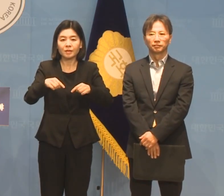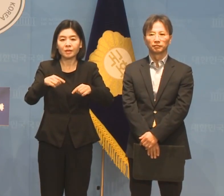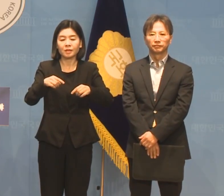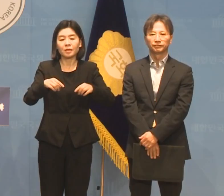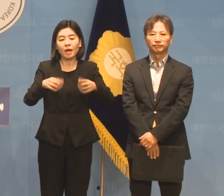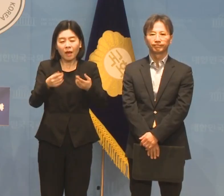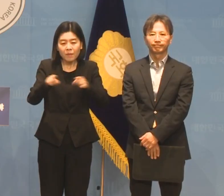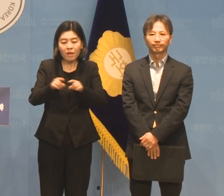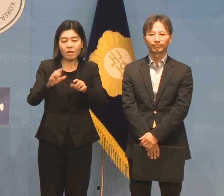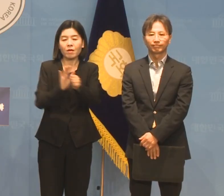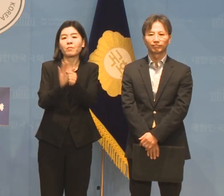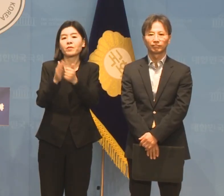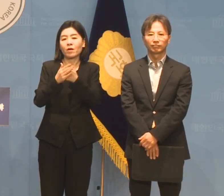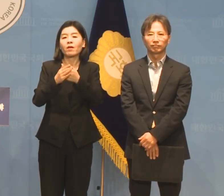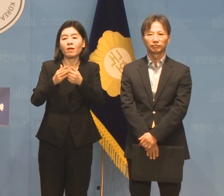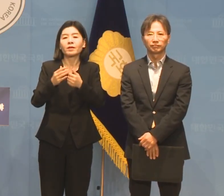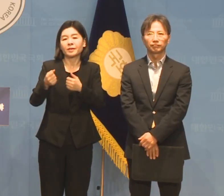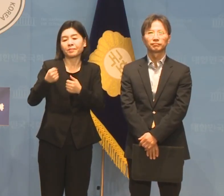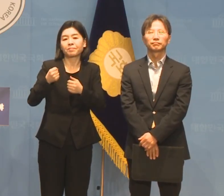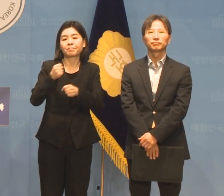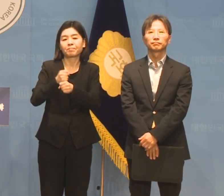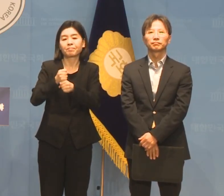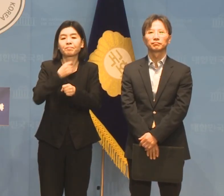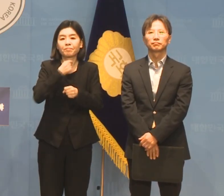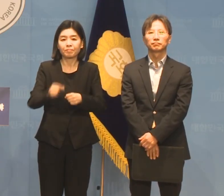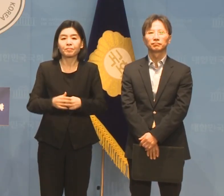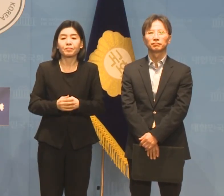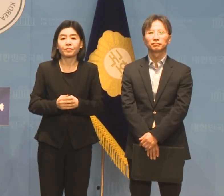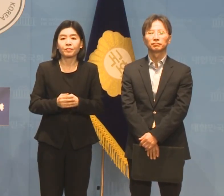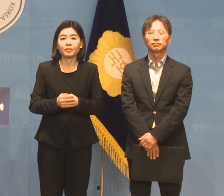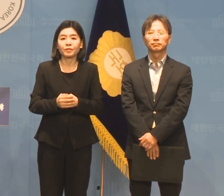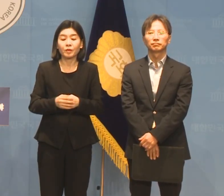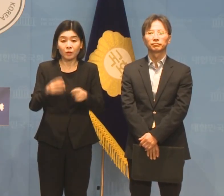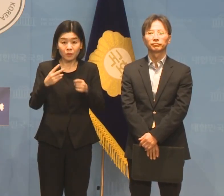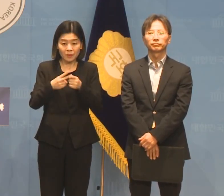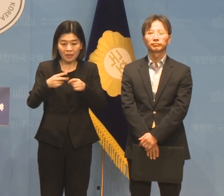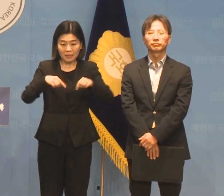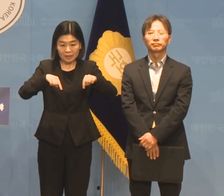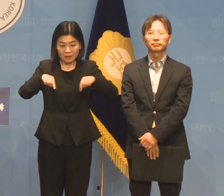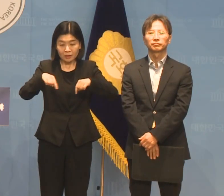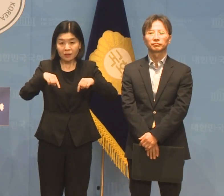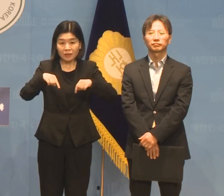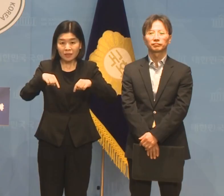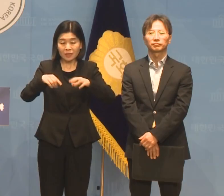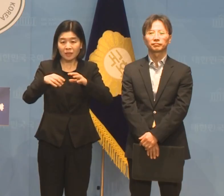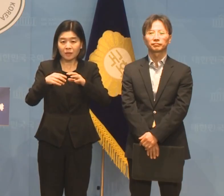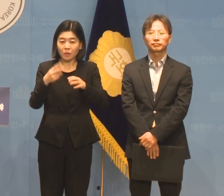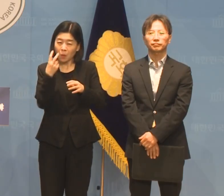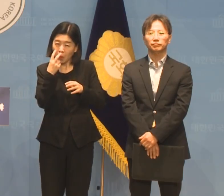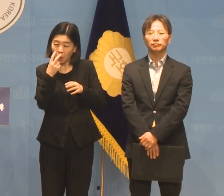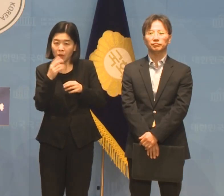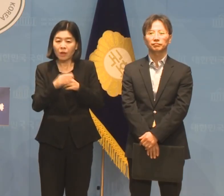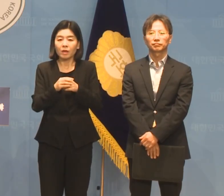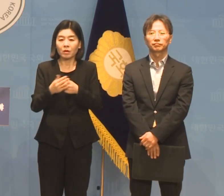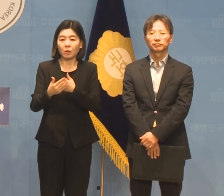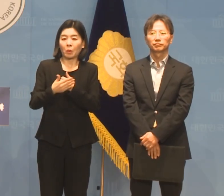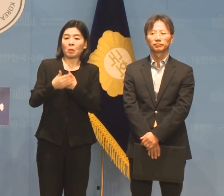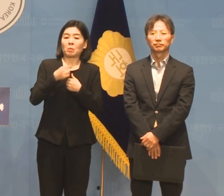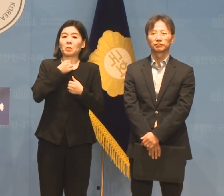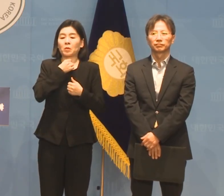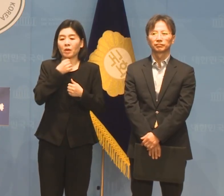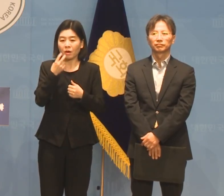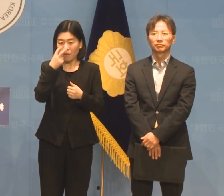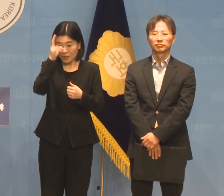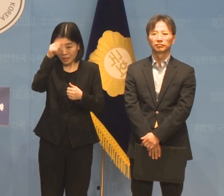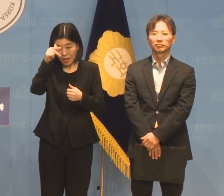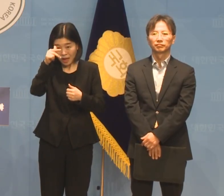만들겠습니다. 둘째, 정치 검찰을 폐지하고 검찰의 수사 기소 기능을